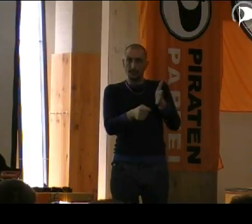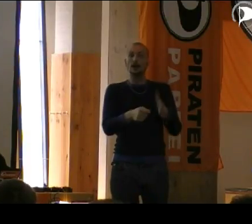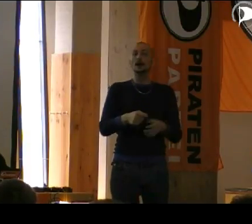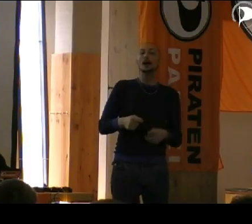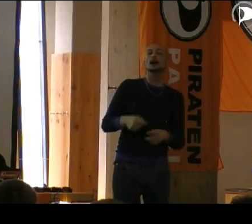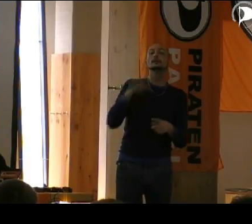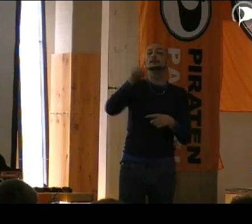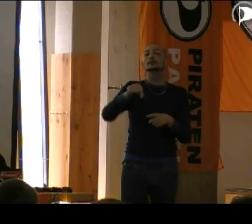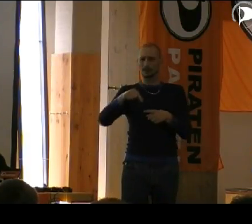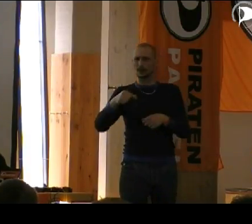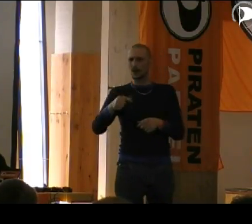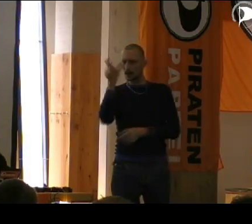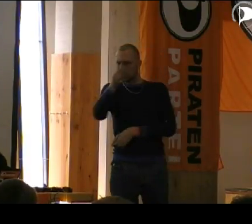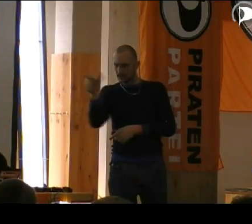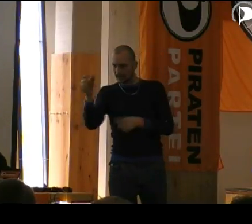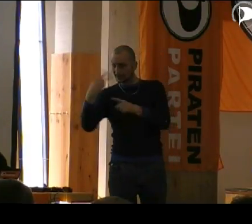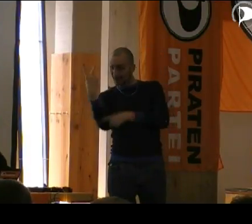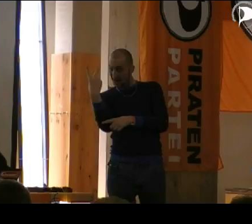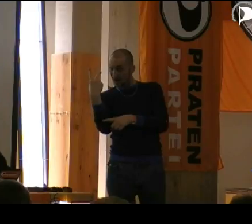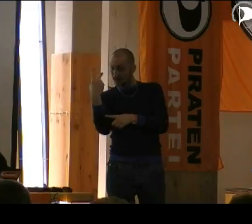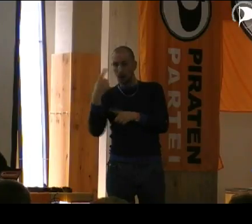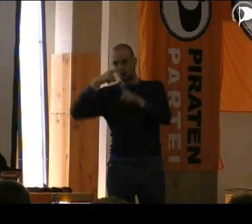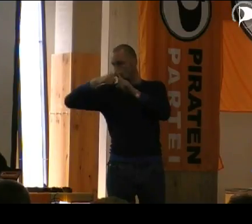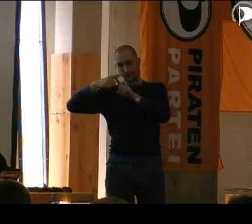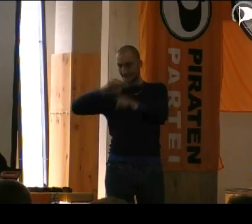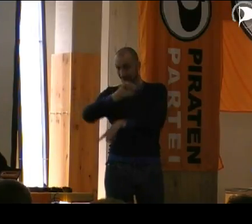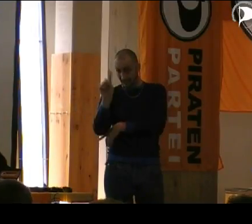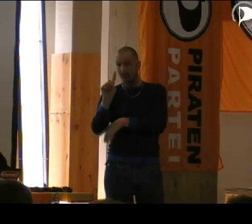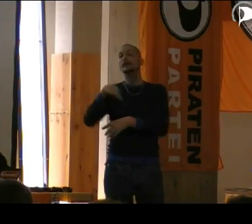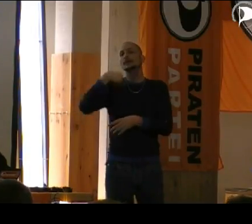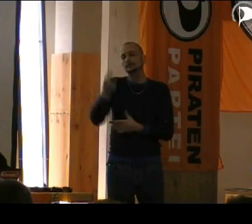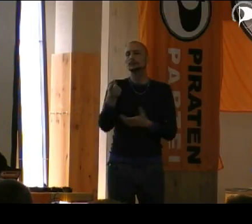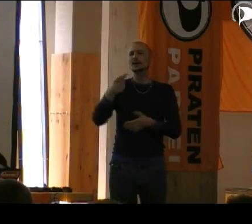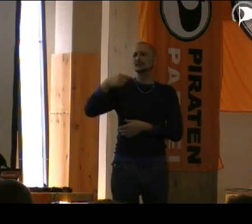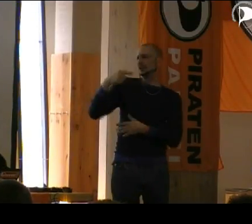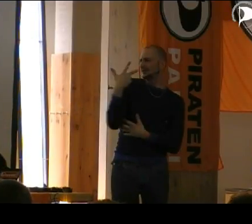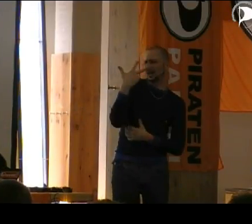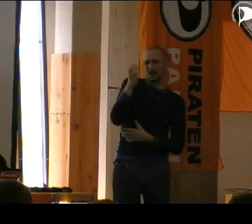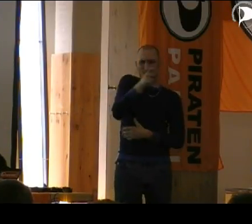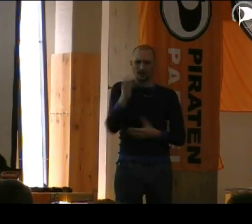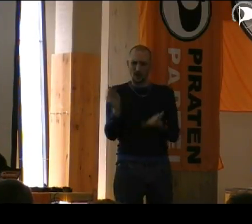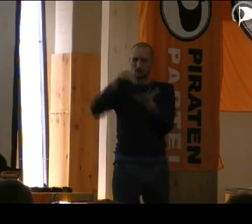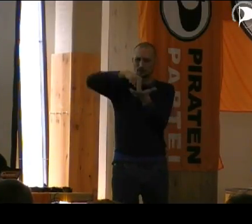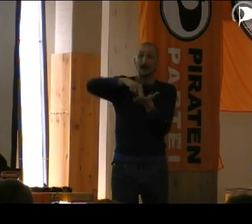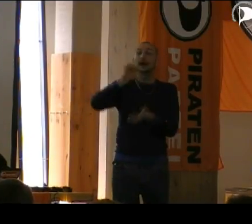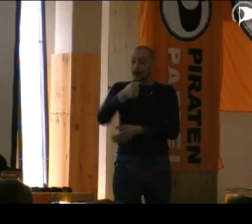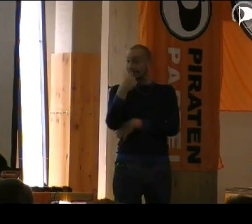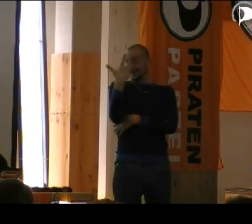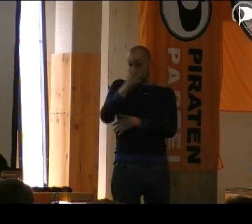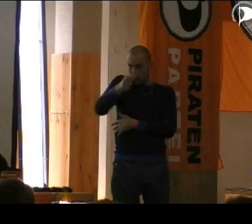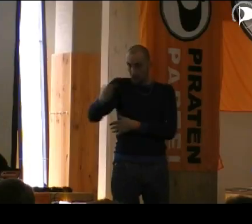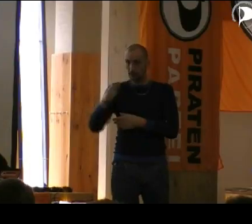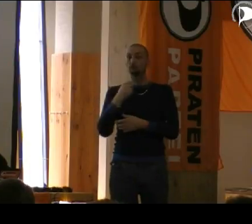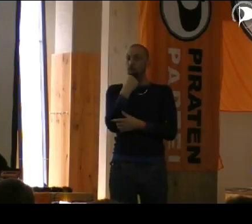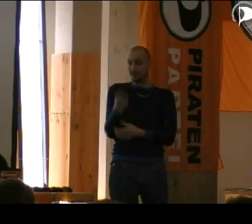üblicherweise ab für so viele stimmen wie kandidaten eigentlich kein hier aus könnt ihr auf alten reifen stimme gibt aber